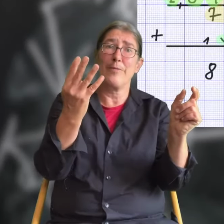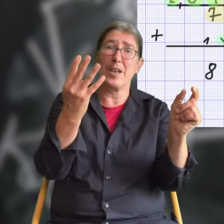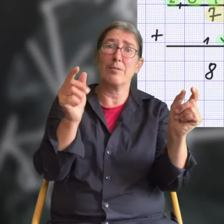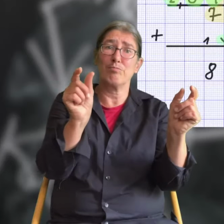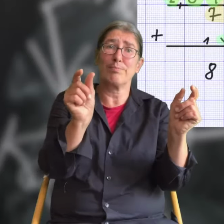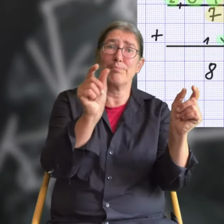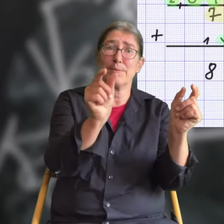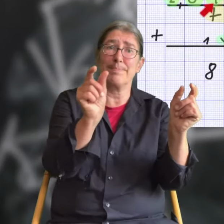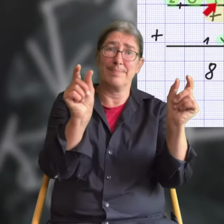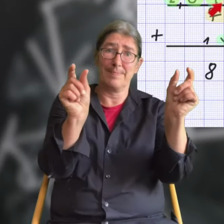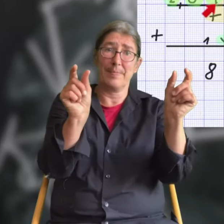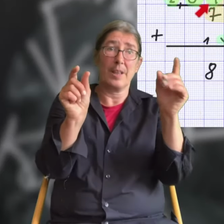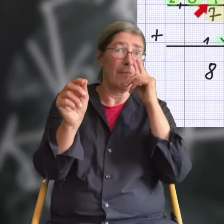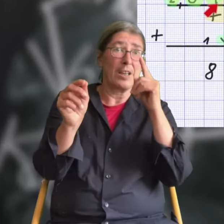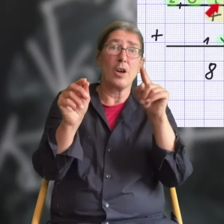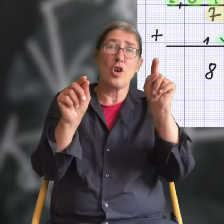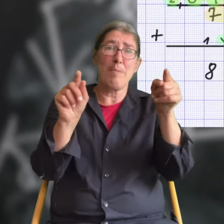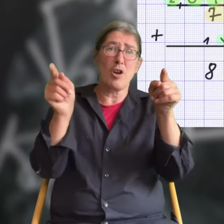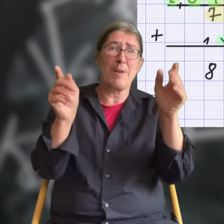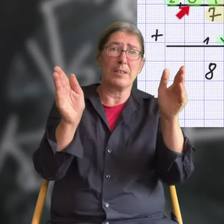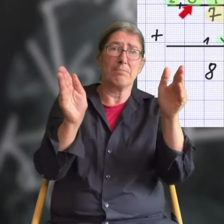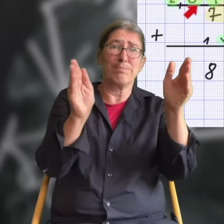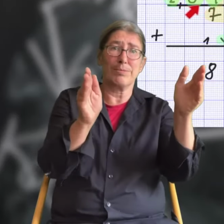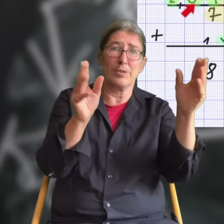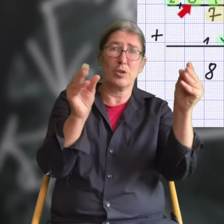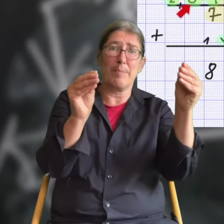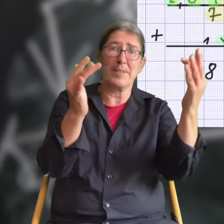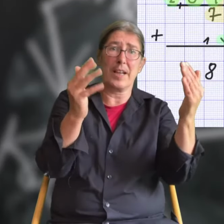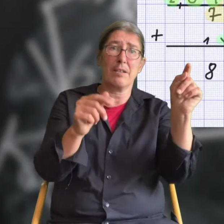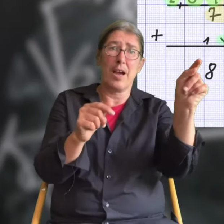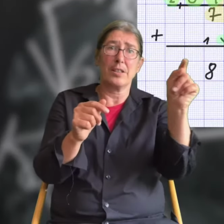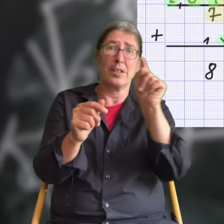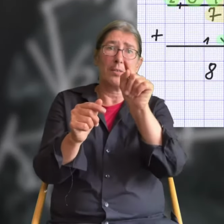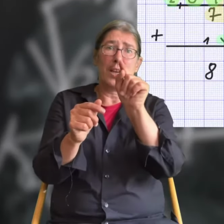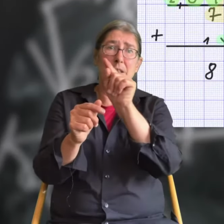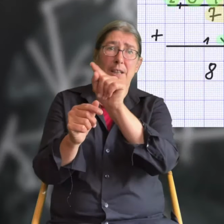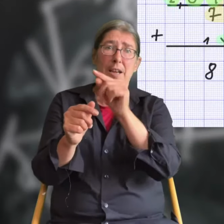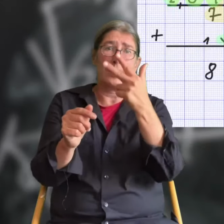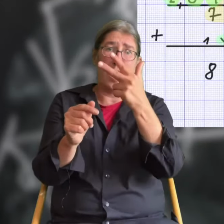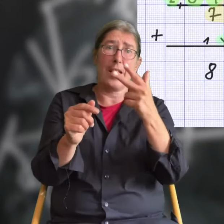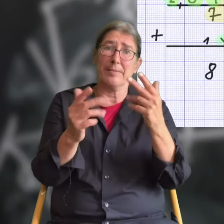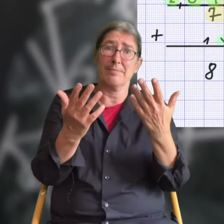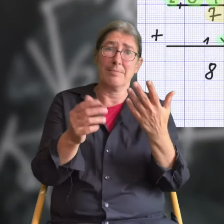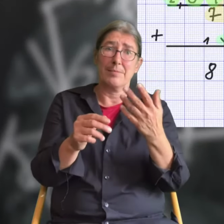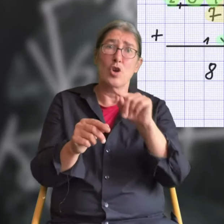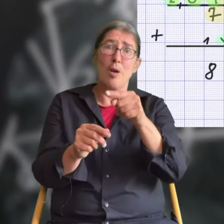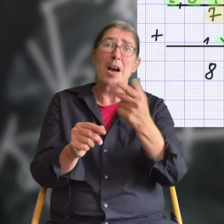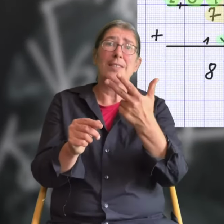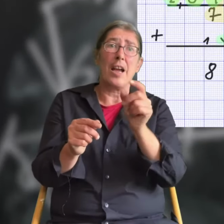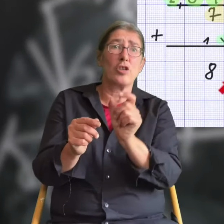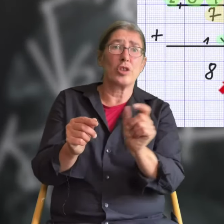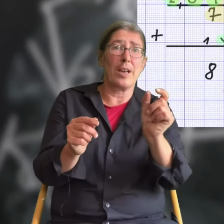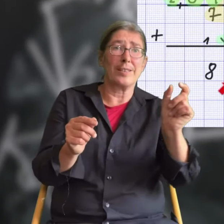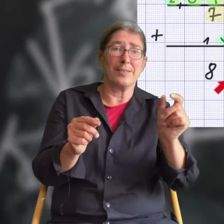wenn wir diese Stellen nach dem Komma zusammenzählen, kommen wir auf insgesamt drei Stellen hinter dem Komma. Und genauso muss ich